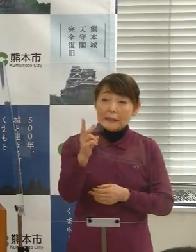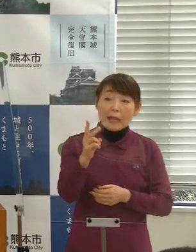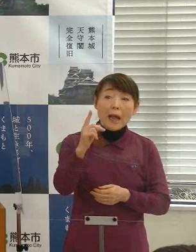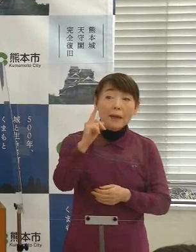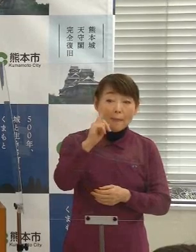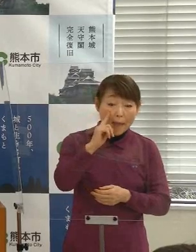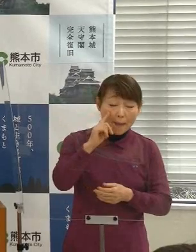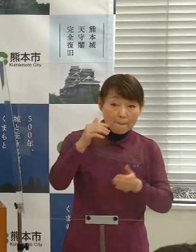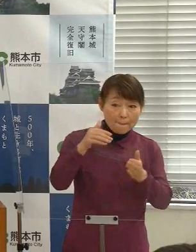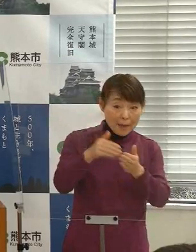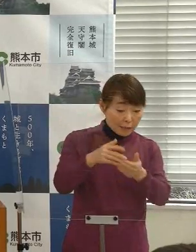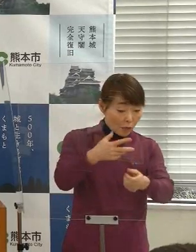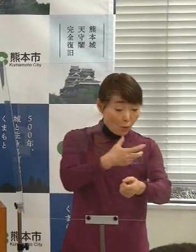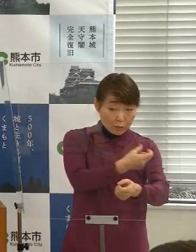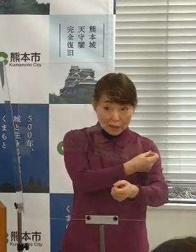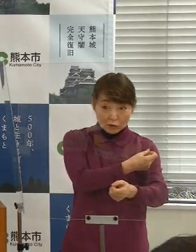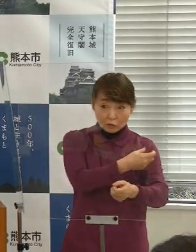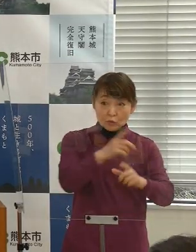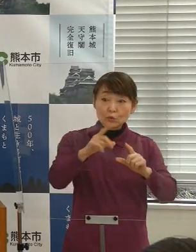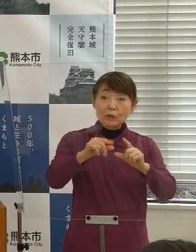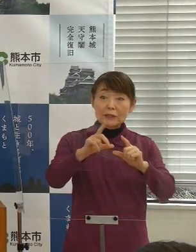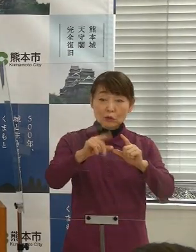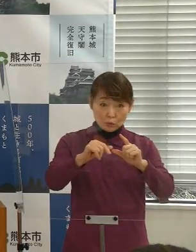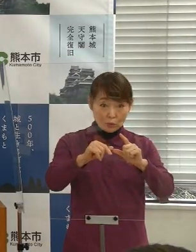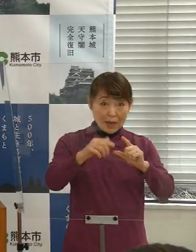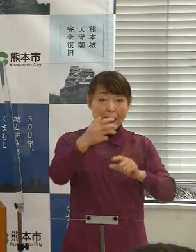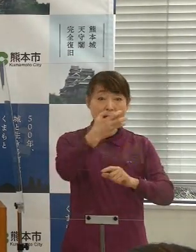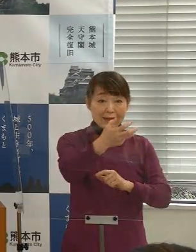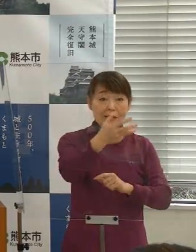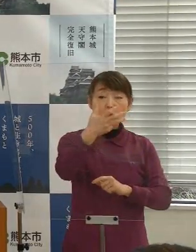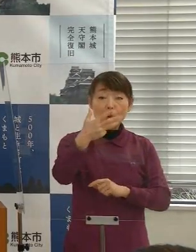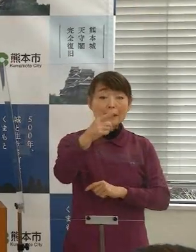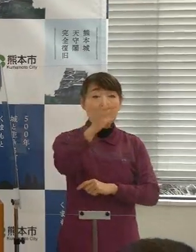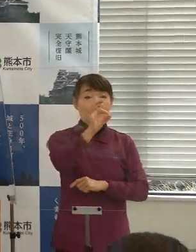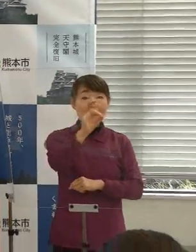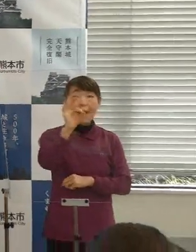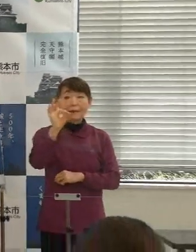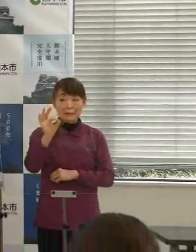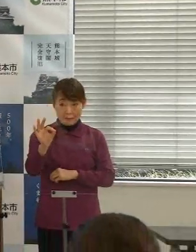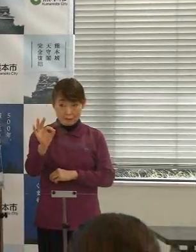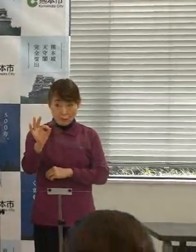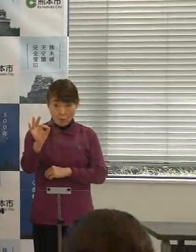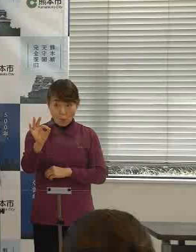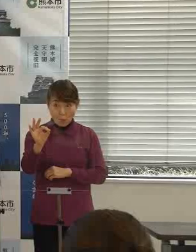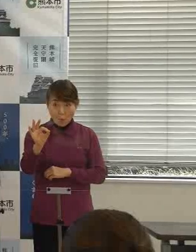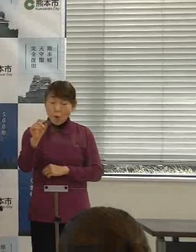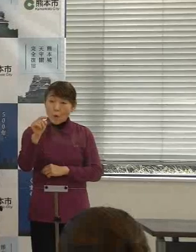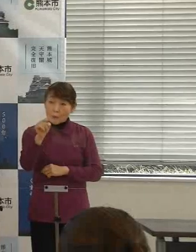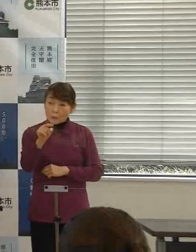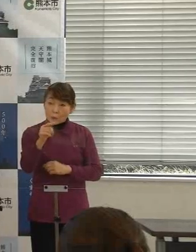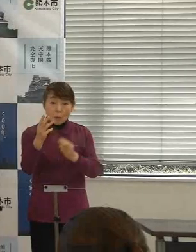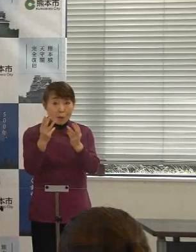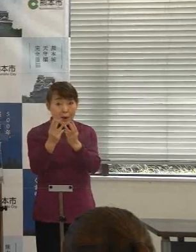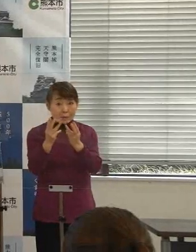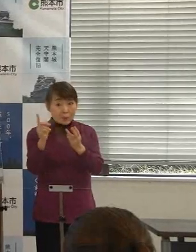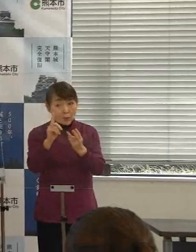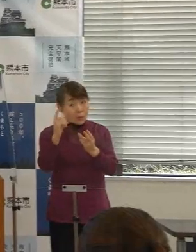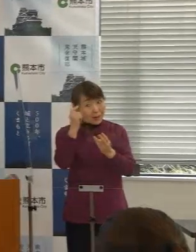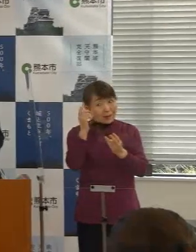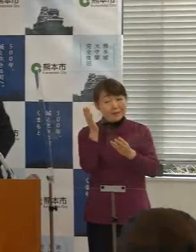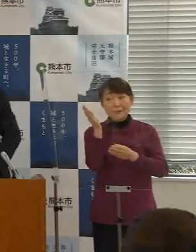の、接種率が 88% ということをまずどう見ておられるか、は